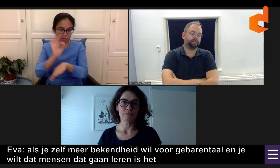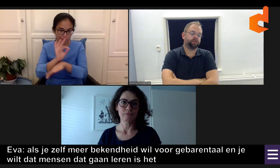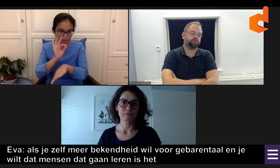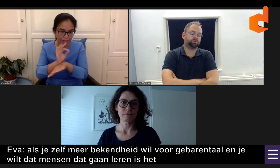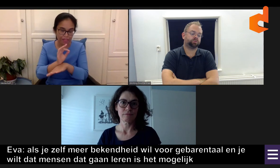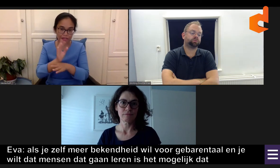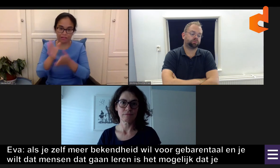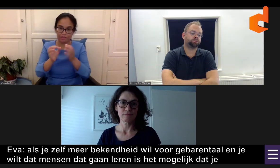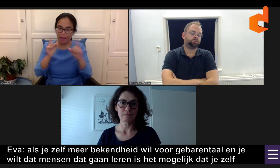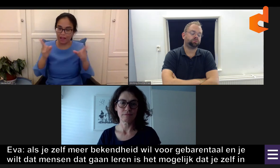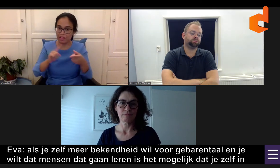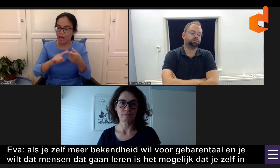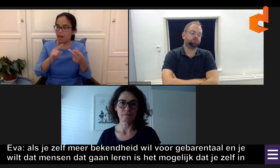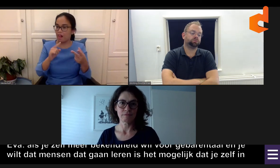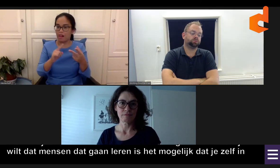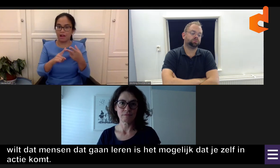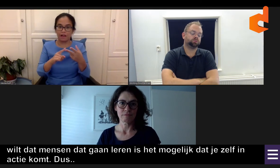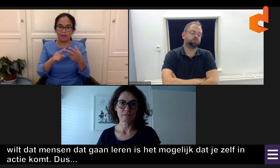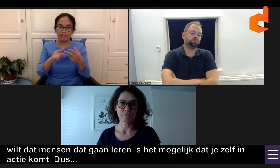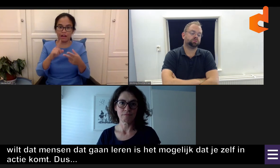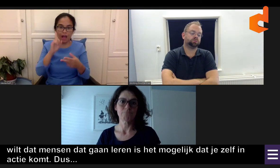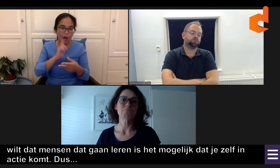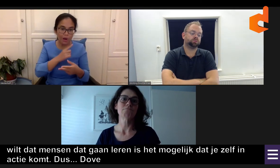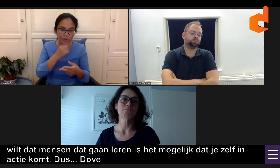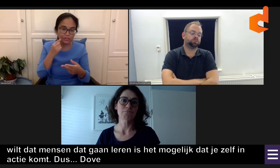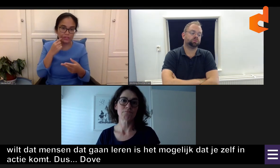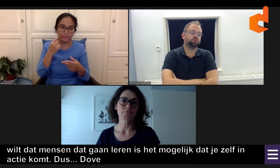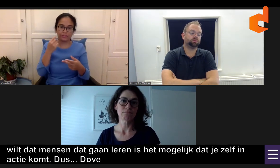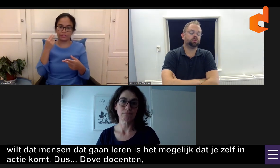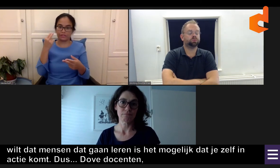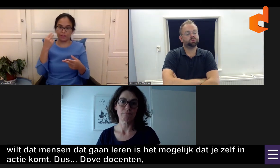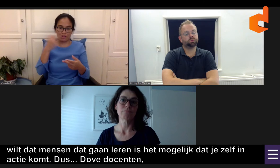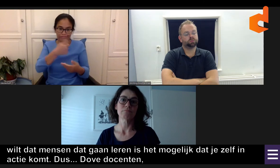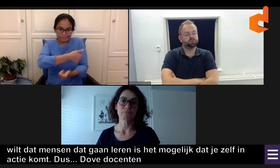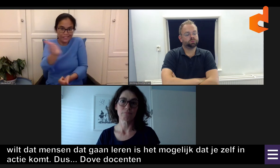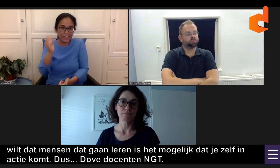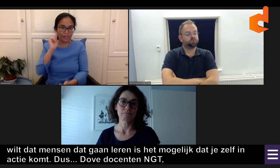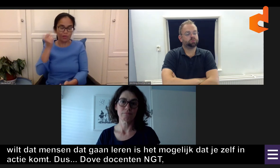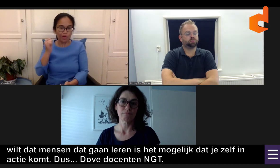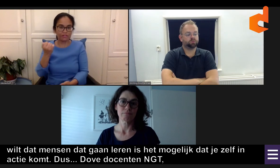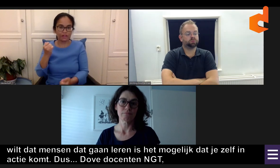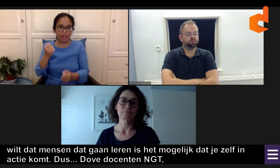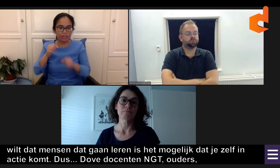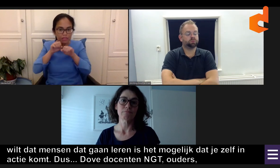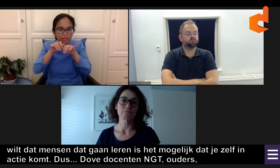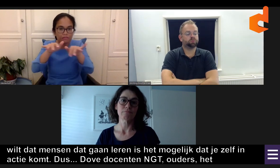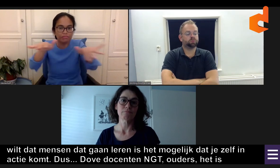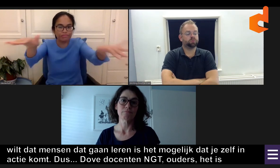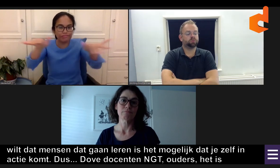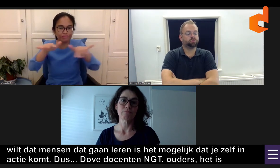Dus dove docenten, Nederlandse gebarentaal, ouders. Dus eigenlijk